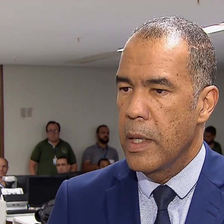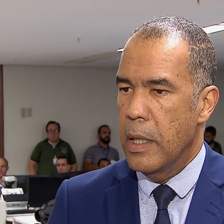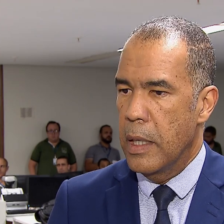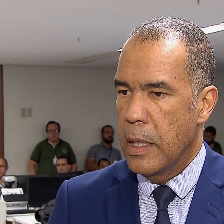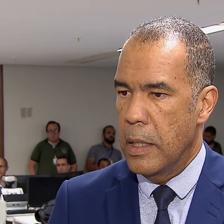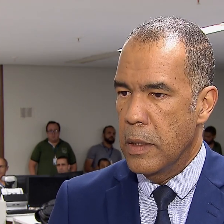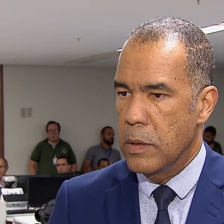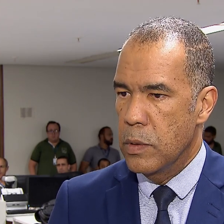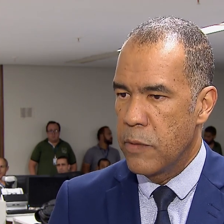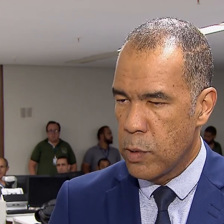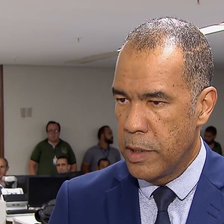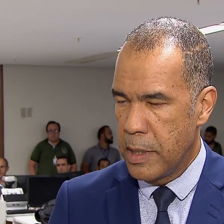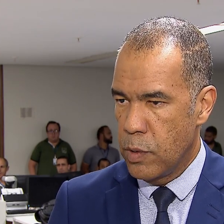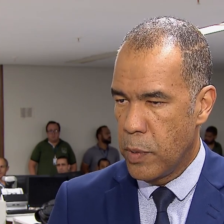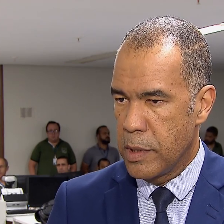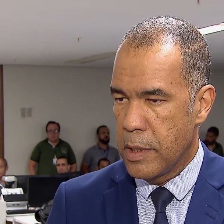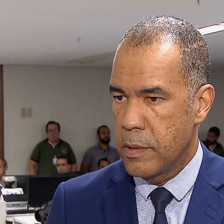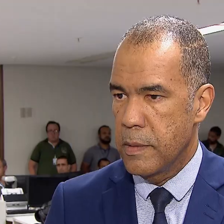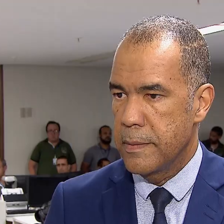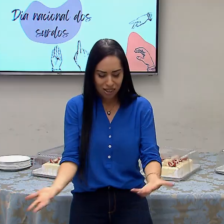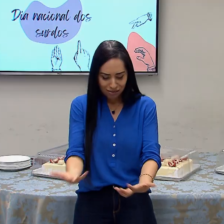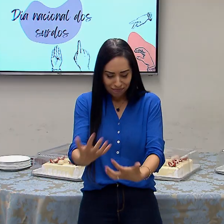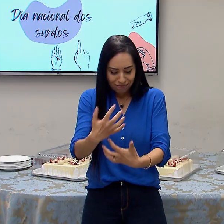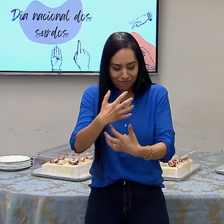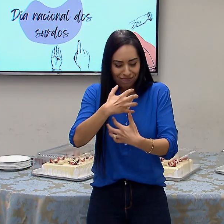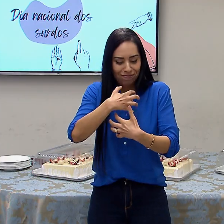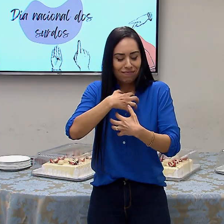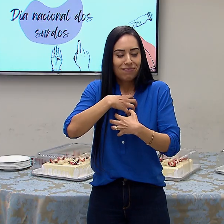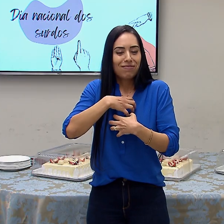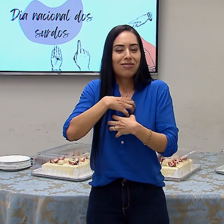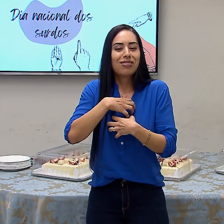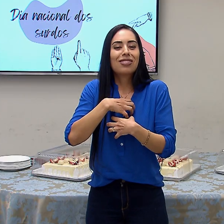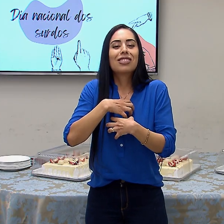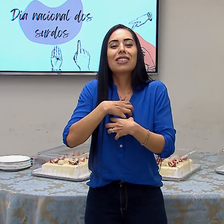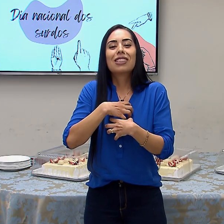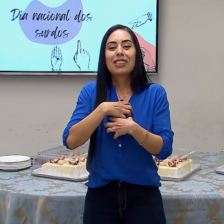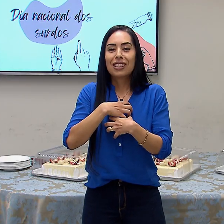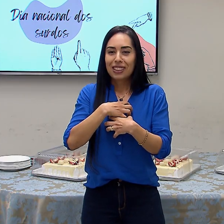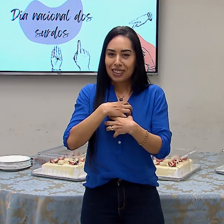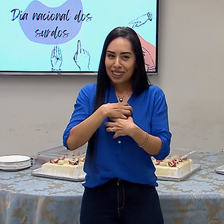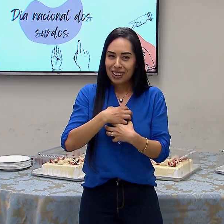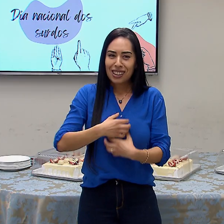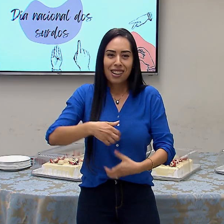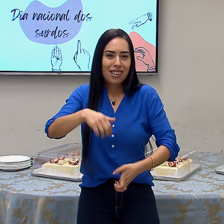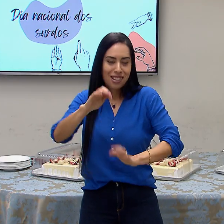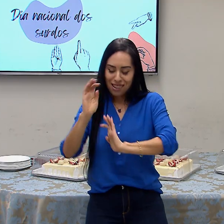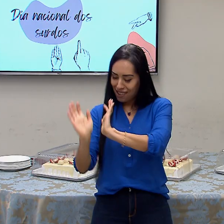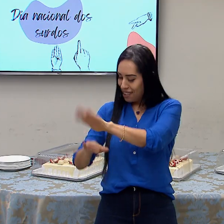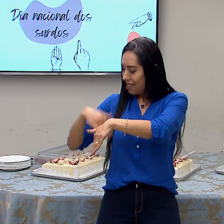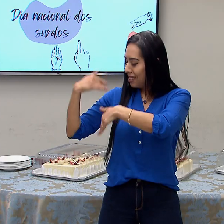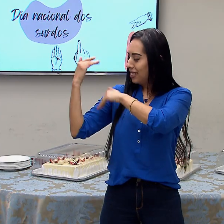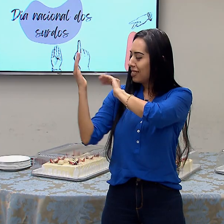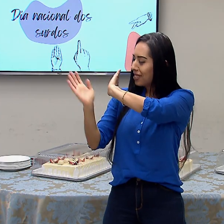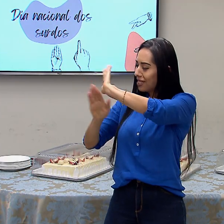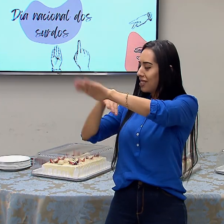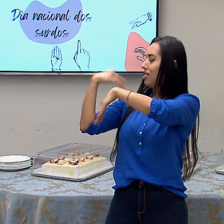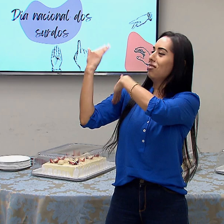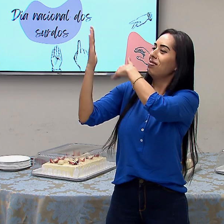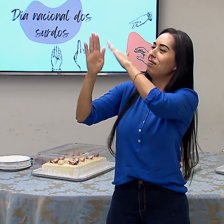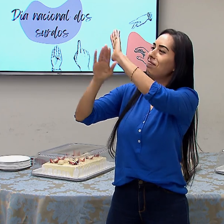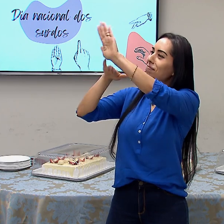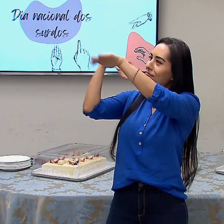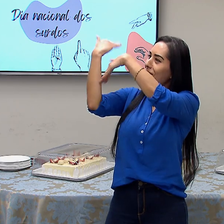na virtualização de processos. Uma colaboradora declamou um poema em Libras.